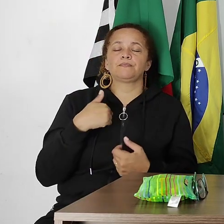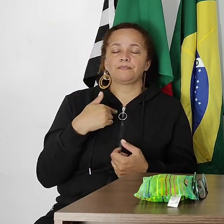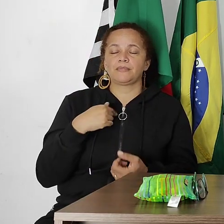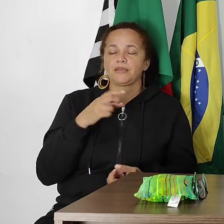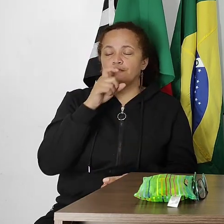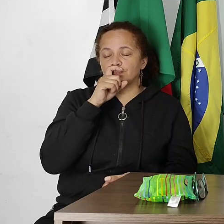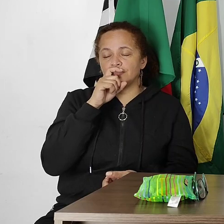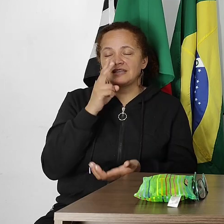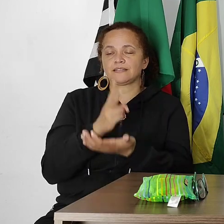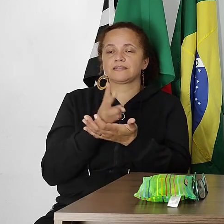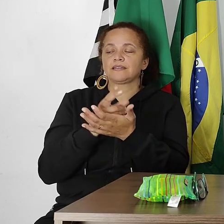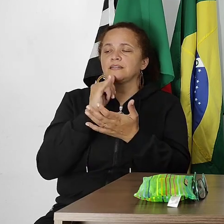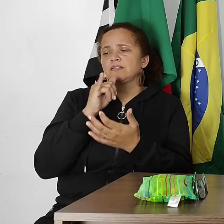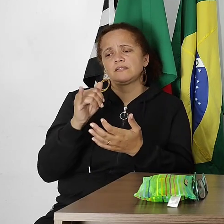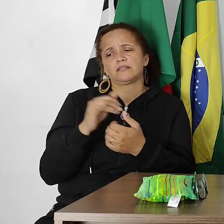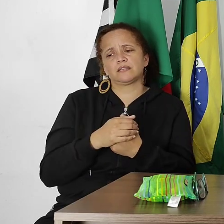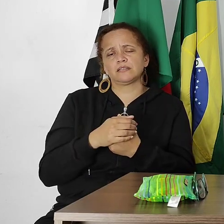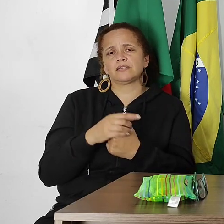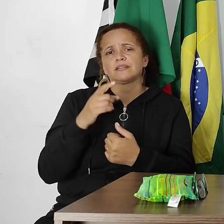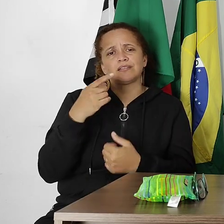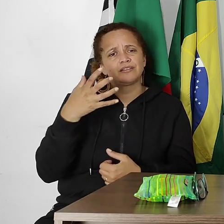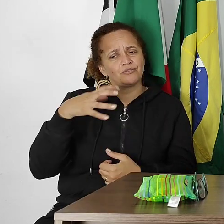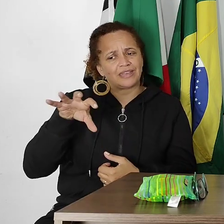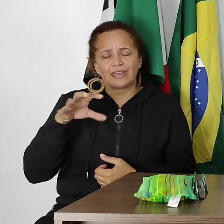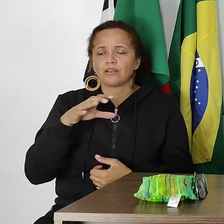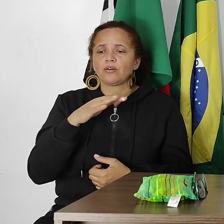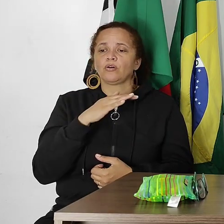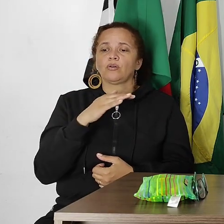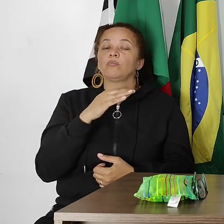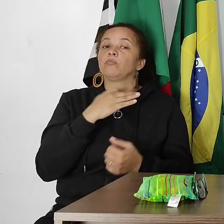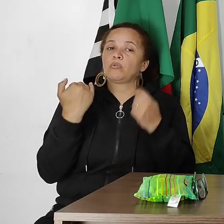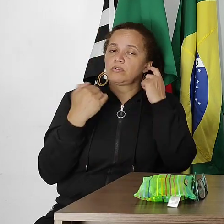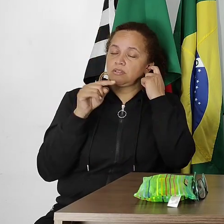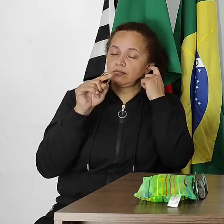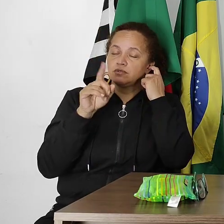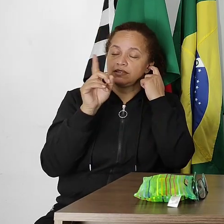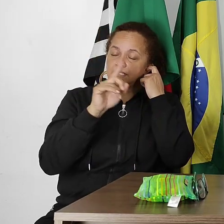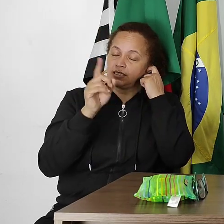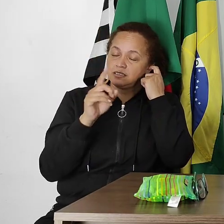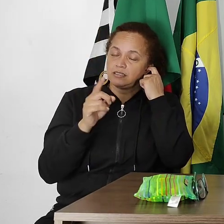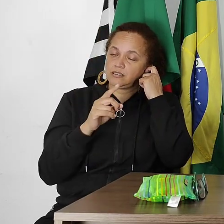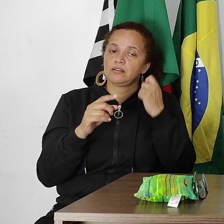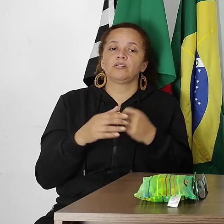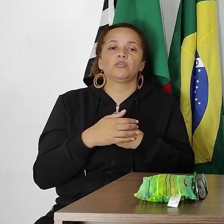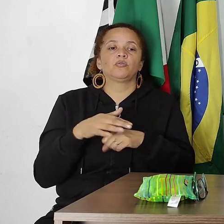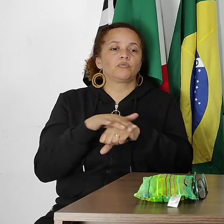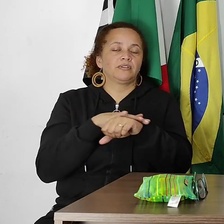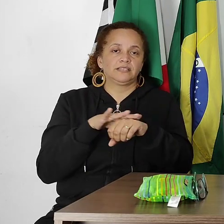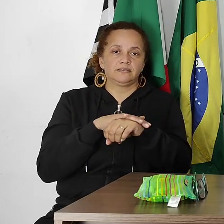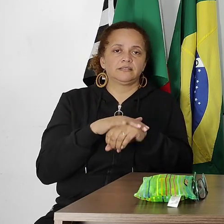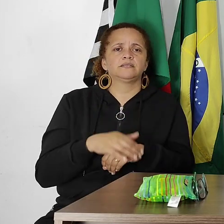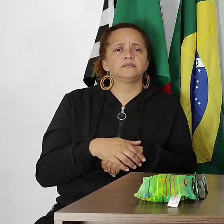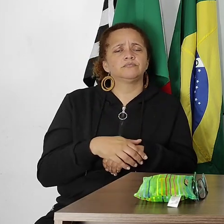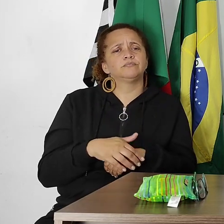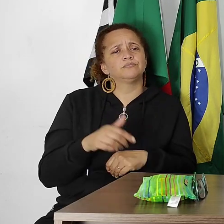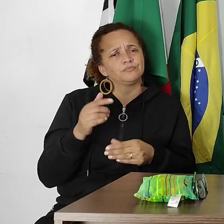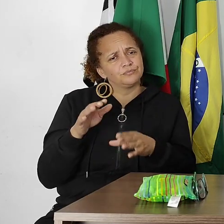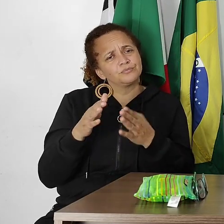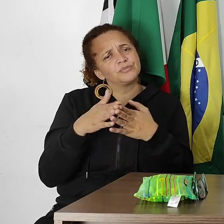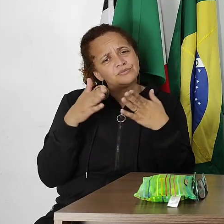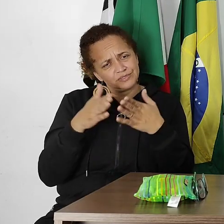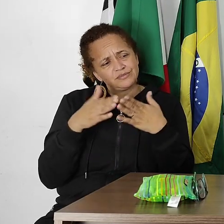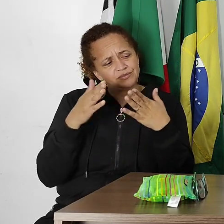se falarem. Posso te pedir uma coisa? Eu falei, fala, pai. Volta a falar com o seu irmão. Perdoa o